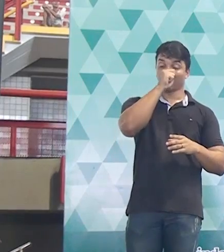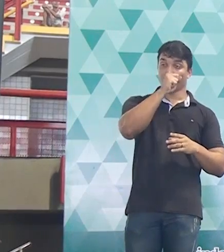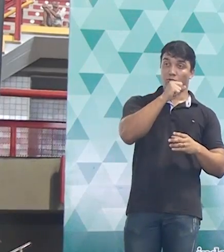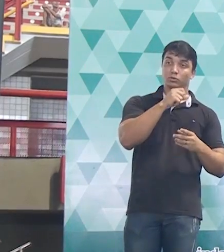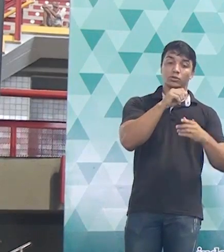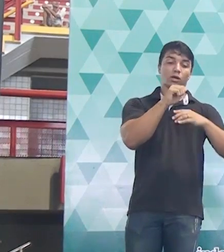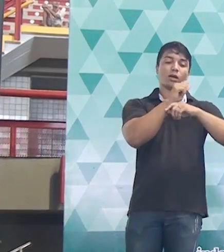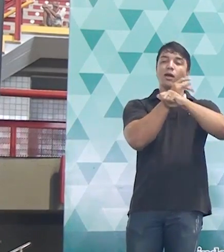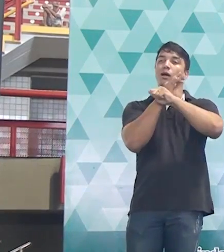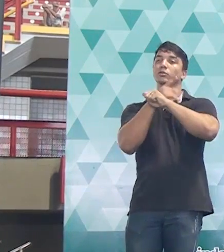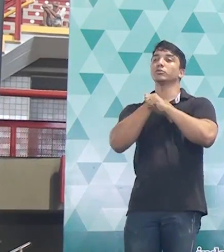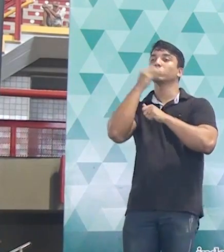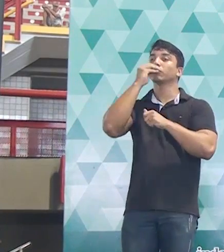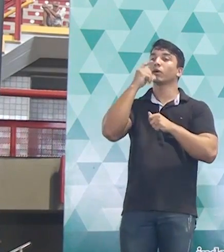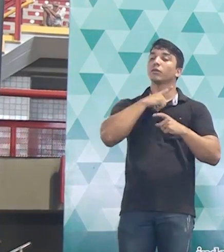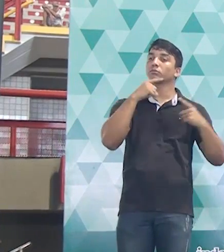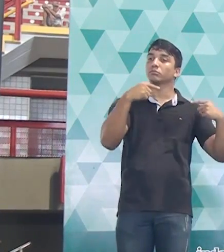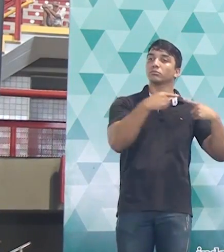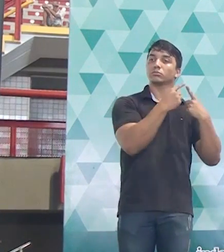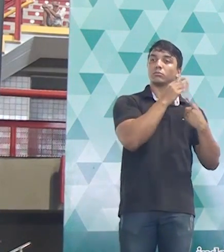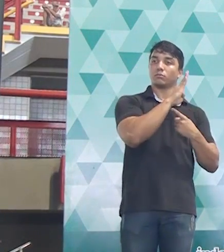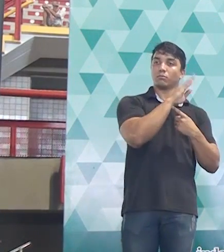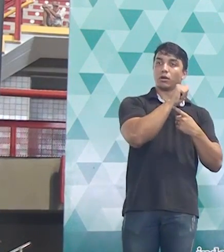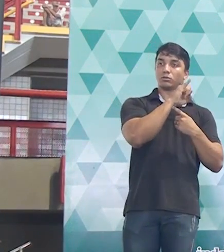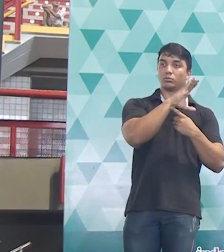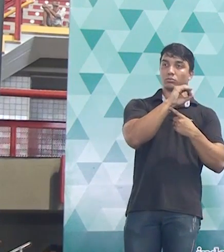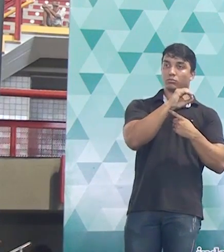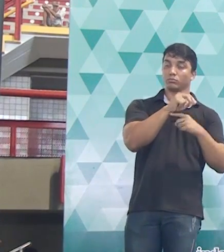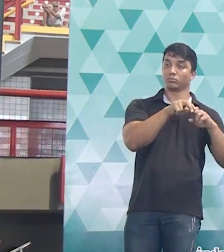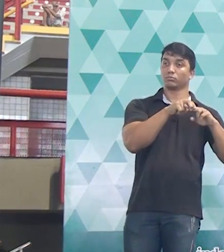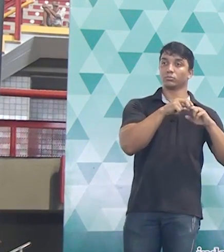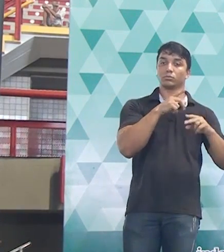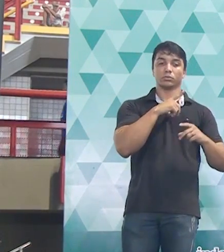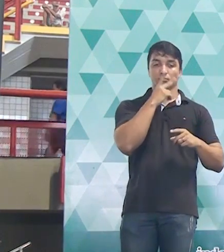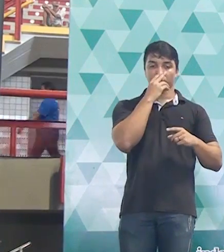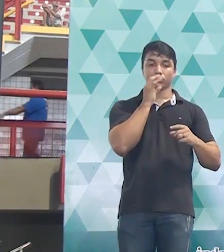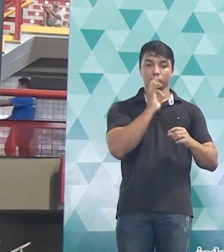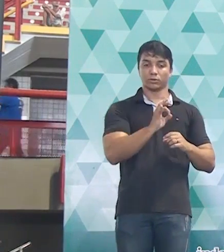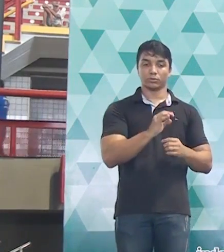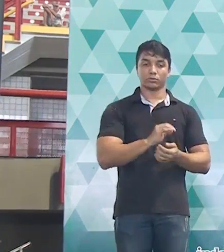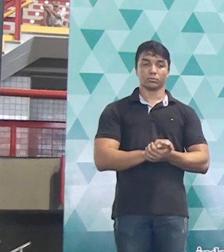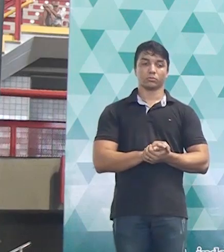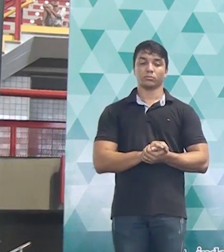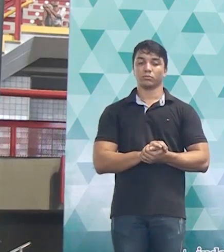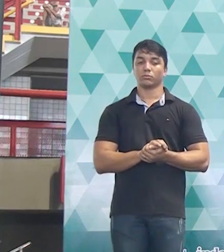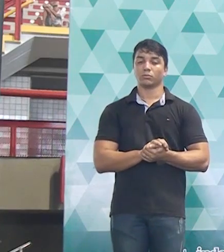fraco, ele é um sal de caráter básico. Portanto, esse é o nosso correto.